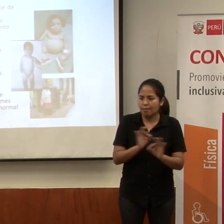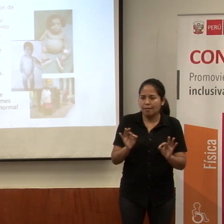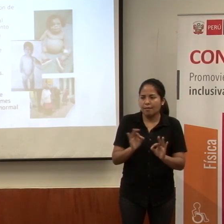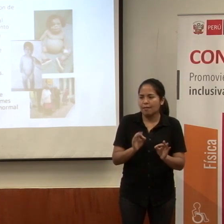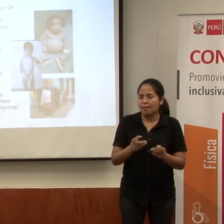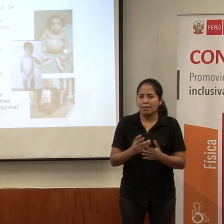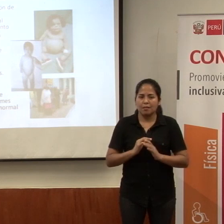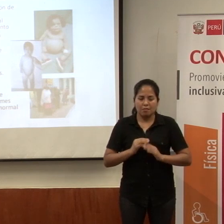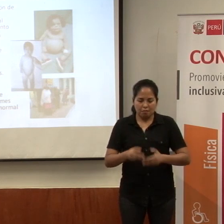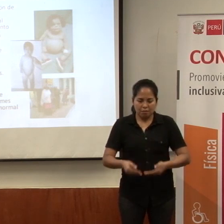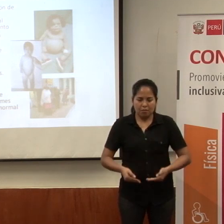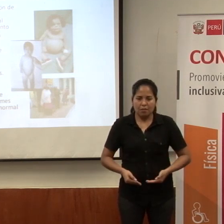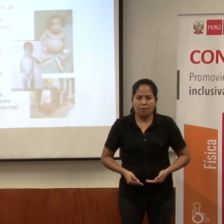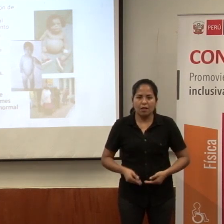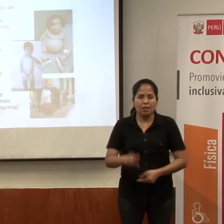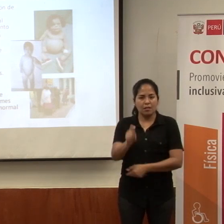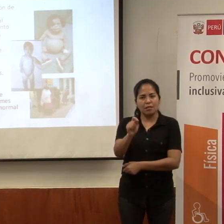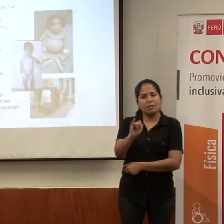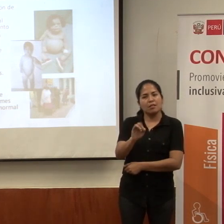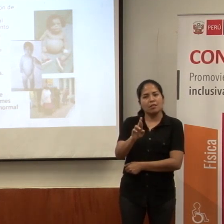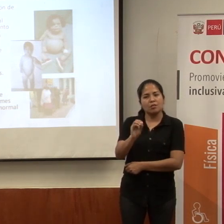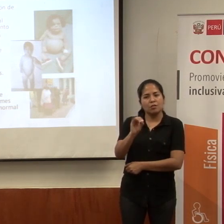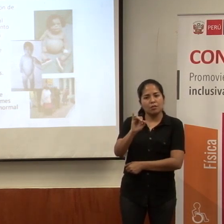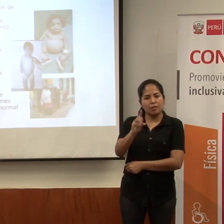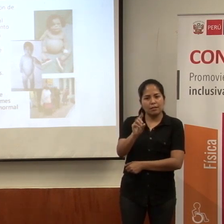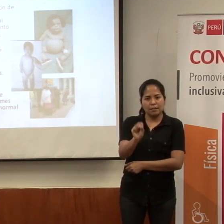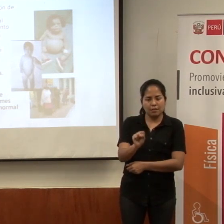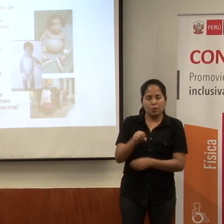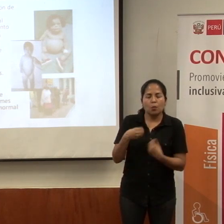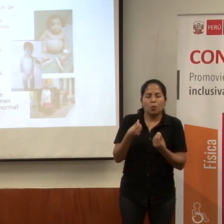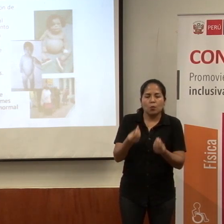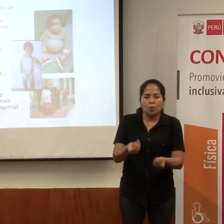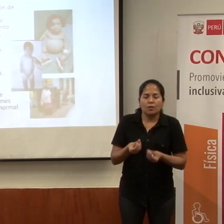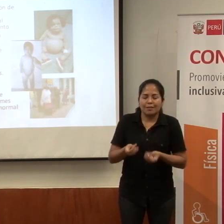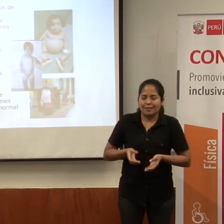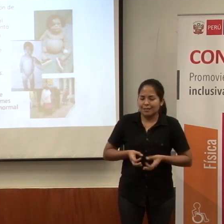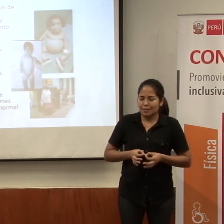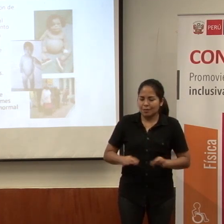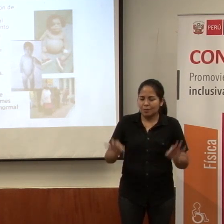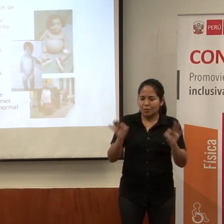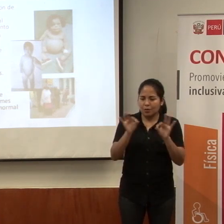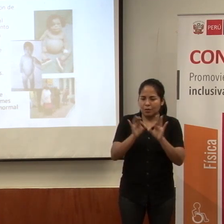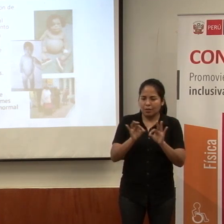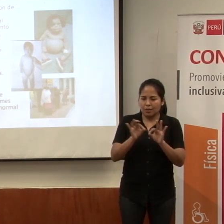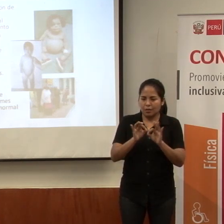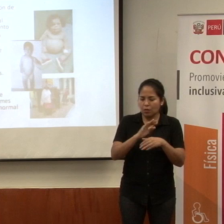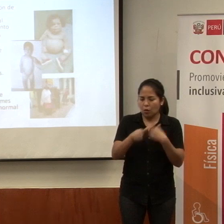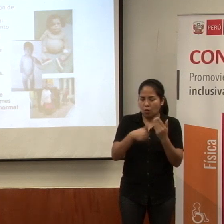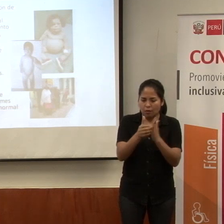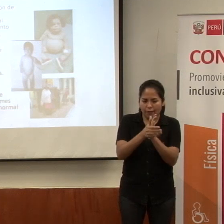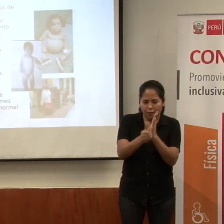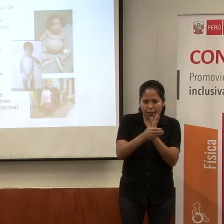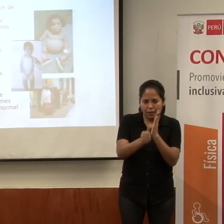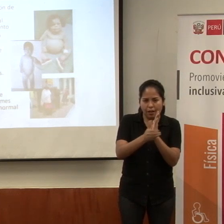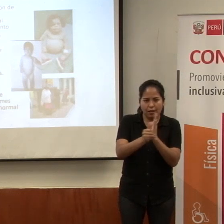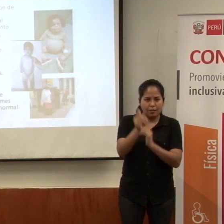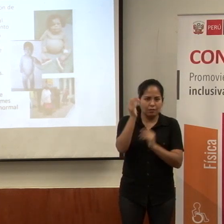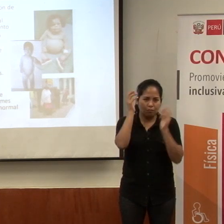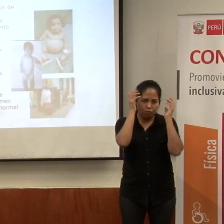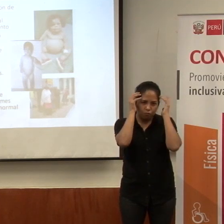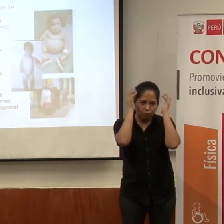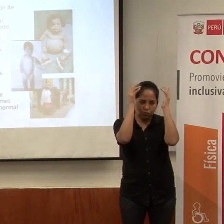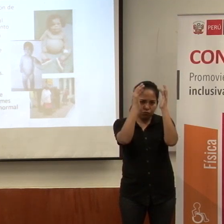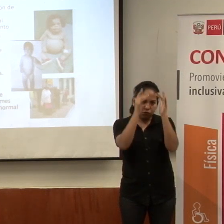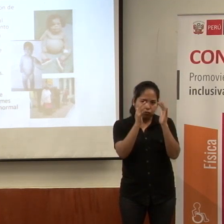hormona tiroidea, y la hormona tiroidea es fundamental para todo lo que es el desarrollo de capacidades cognitivas, ¿ok? Y eso se